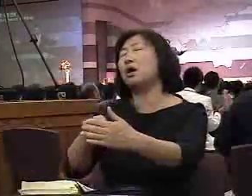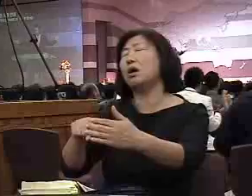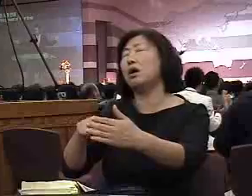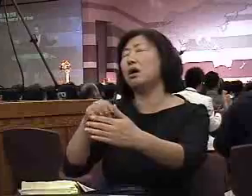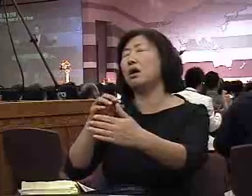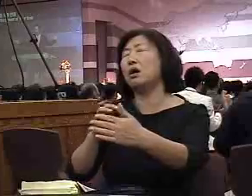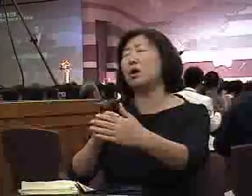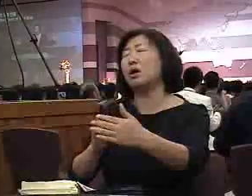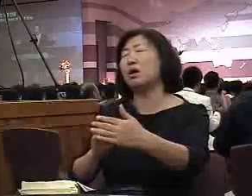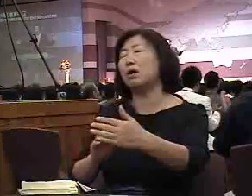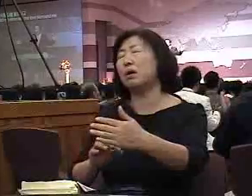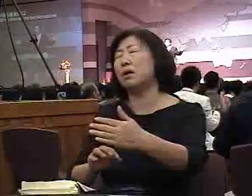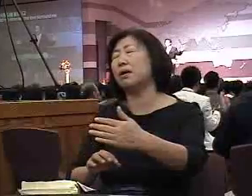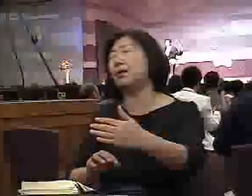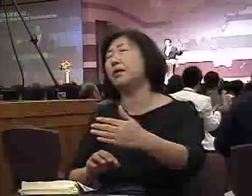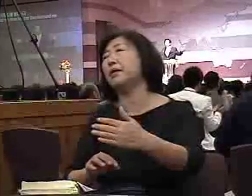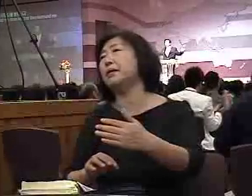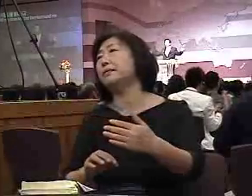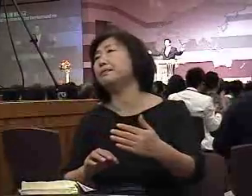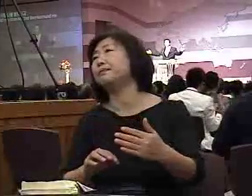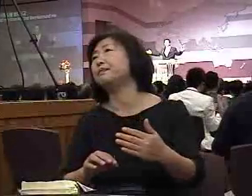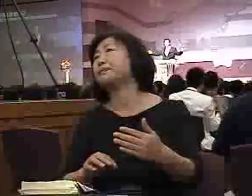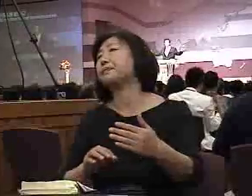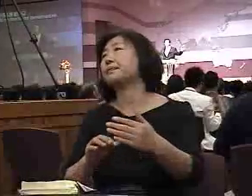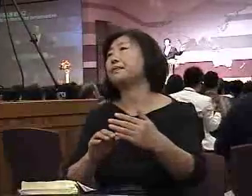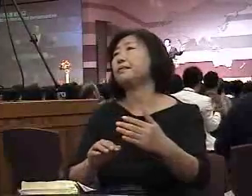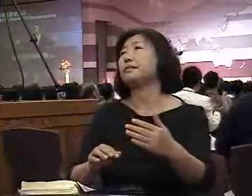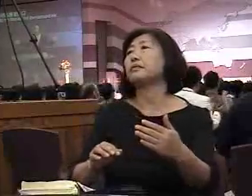살아가네. 주